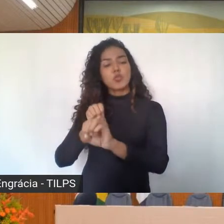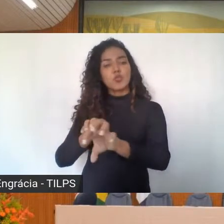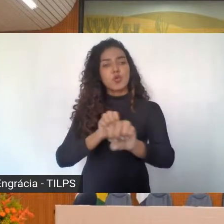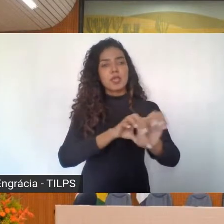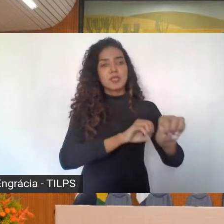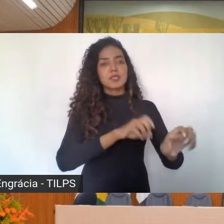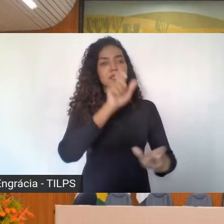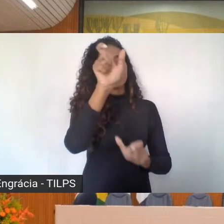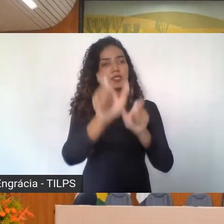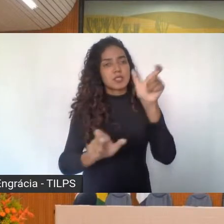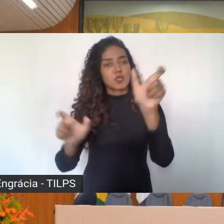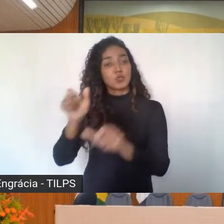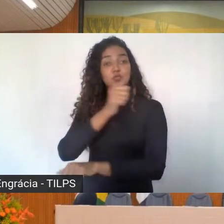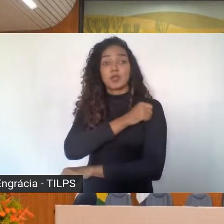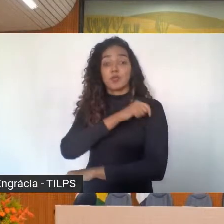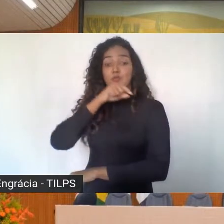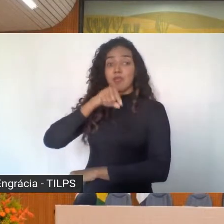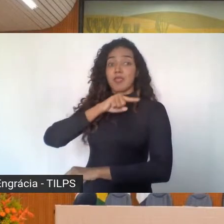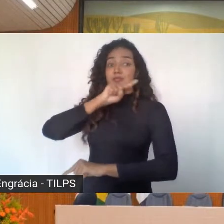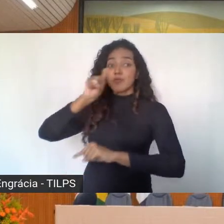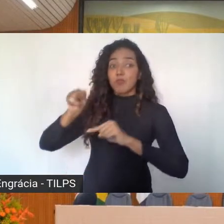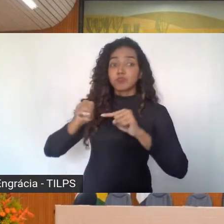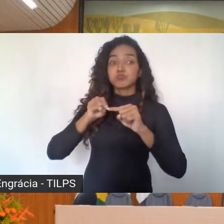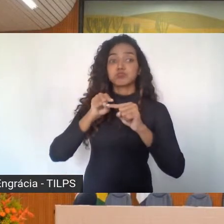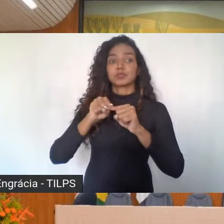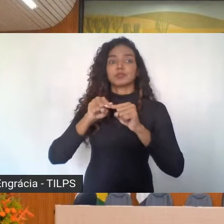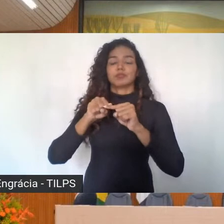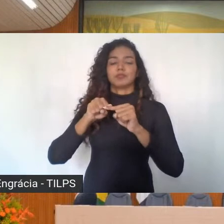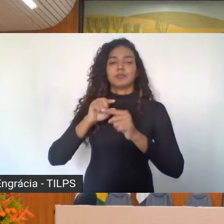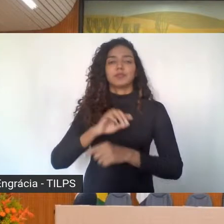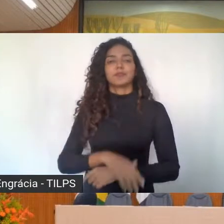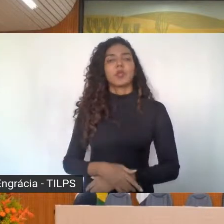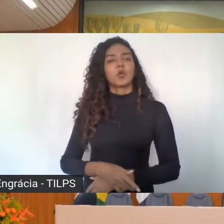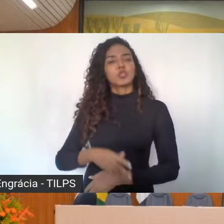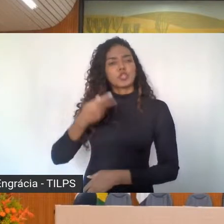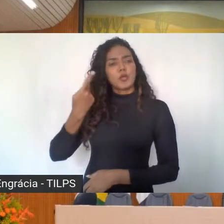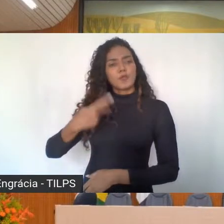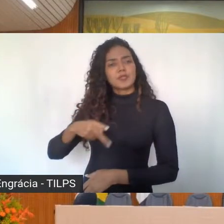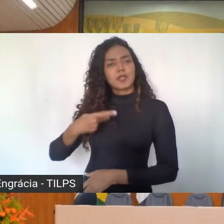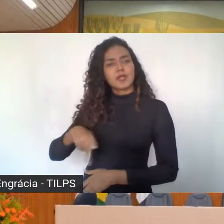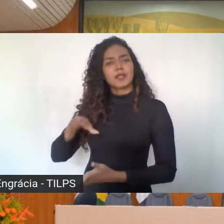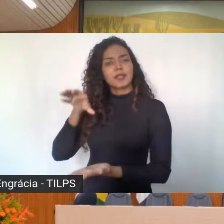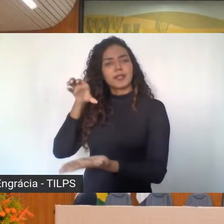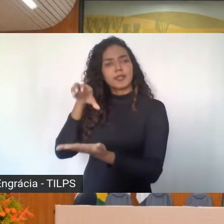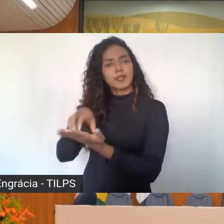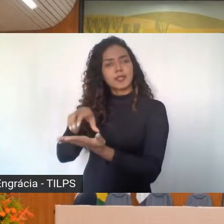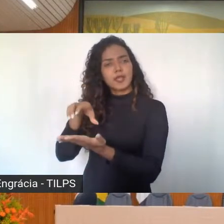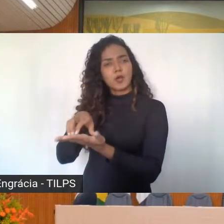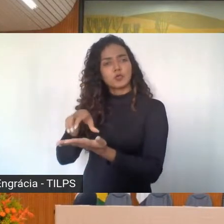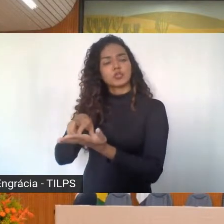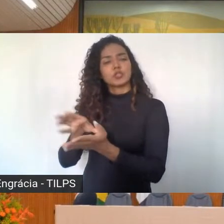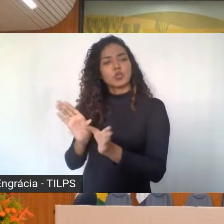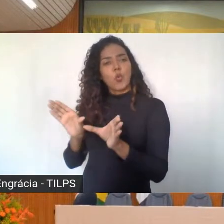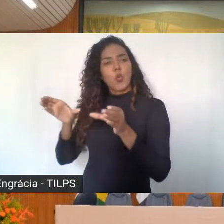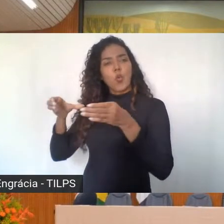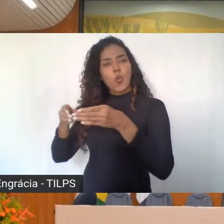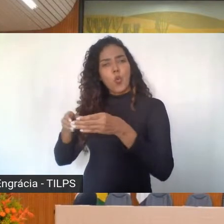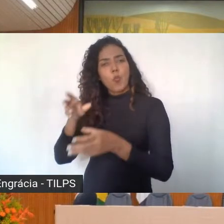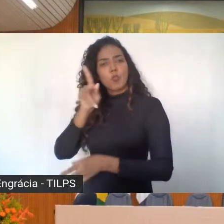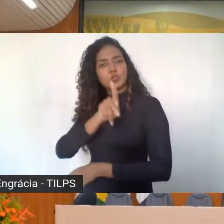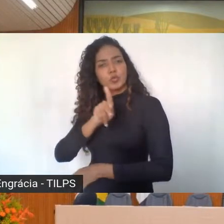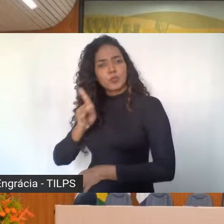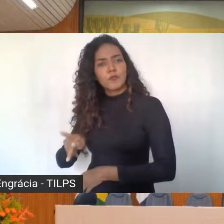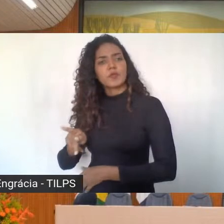nossa missão. Então, estamos aqui na unidade, o conjunto de docentes dispostos